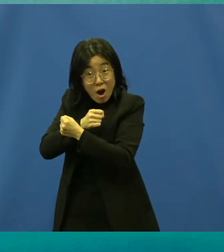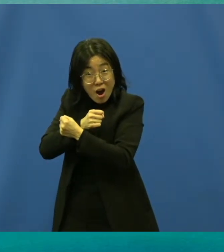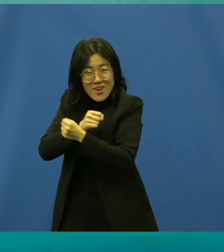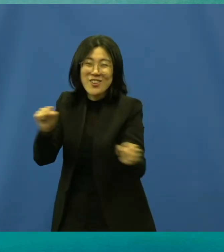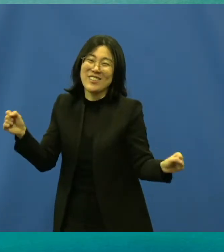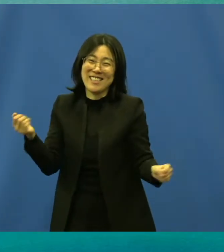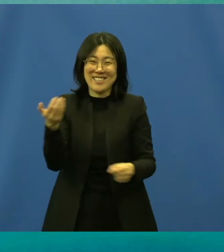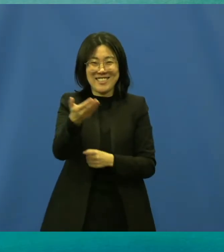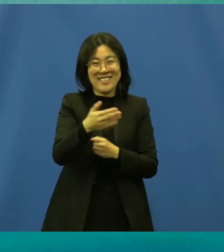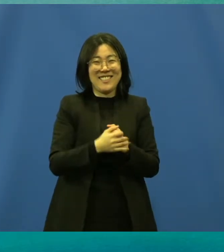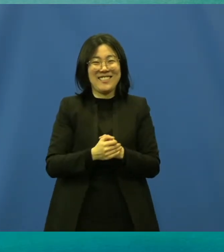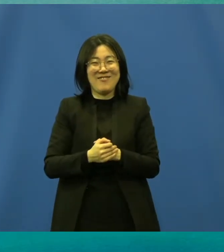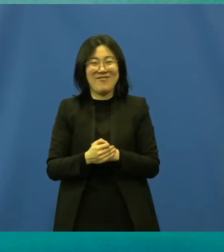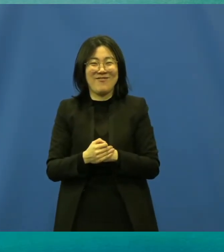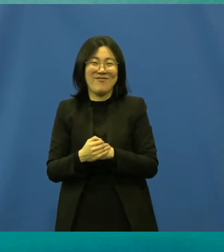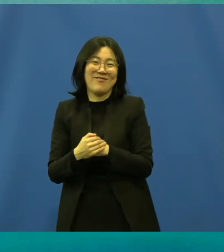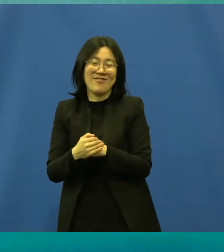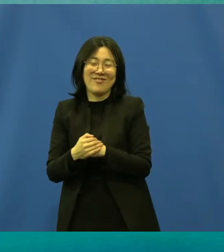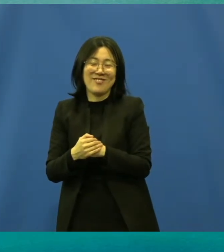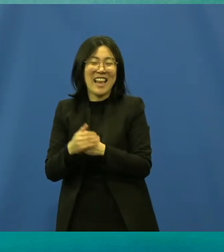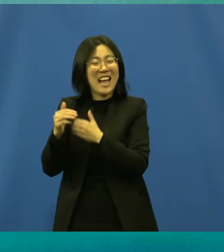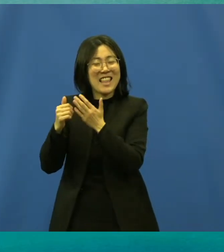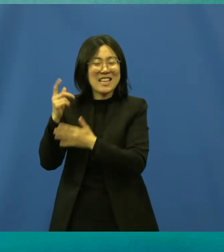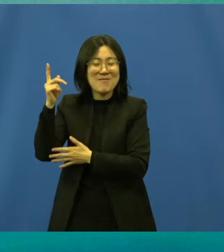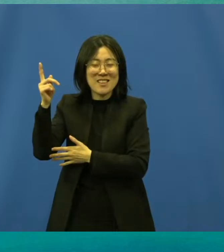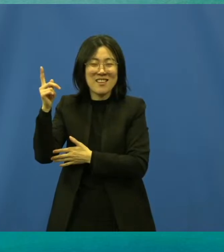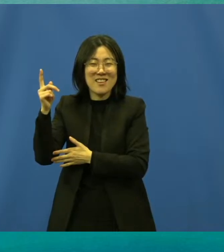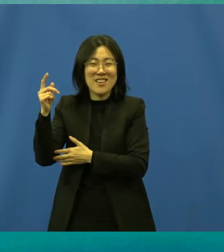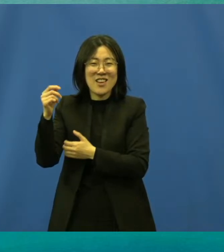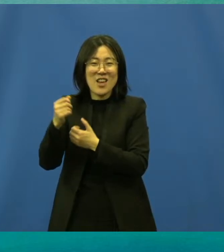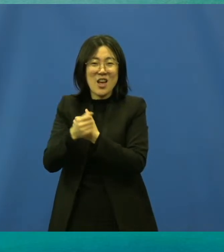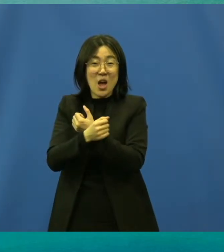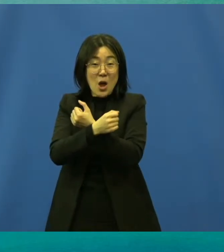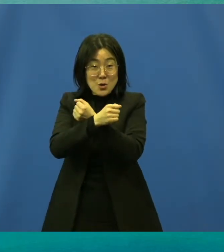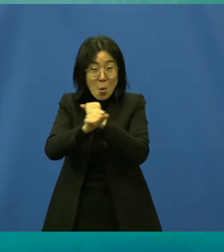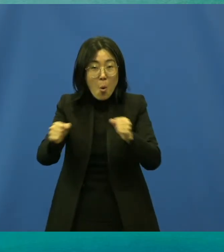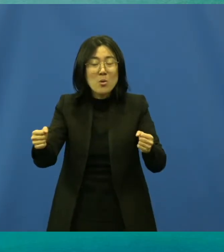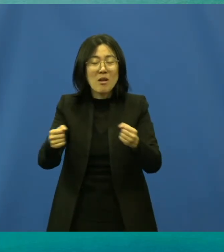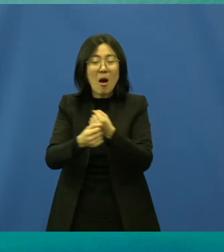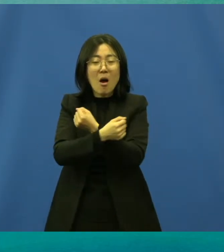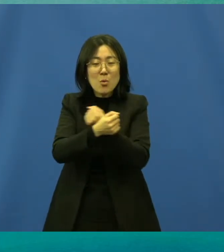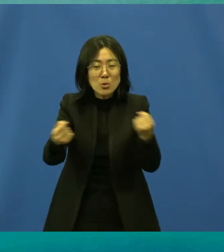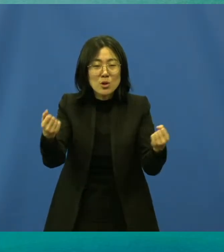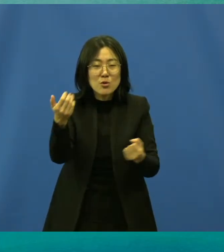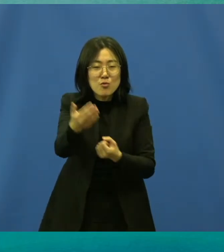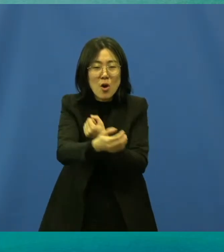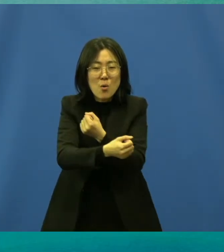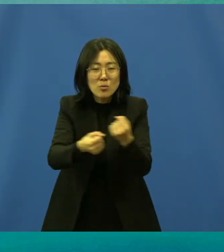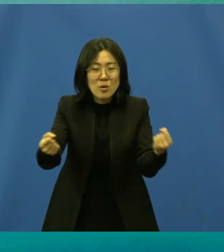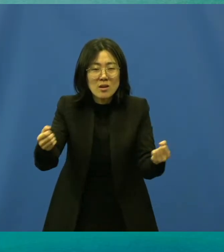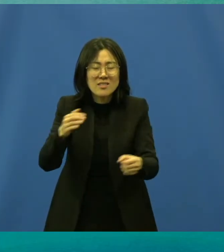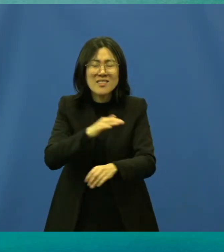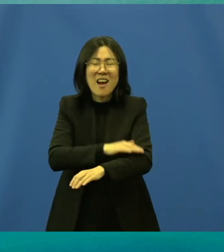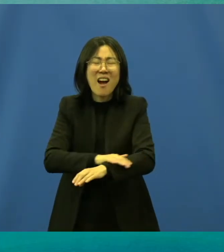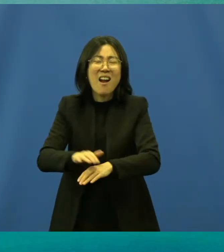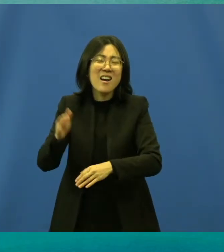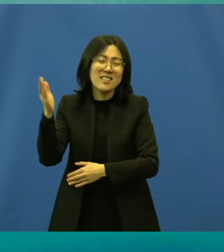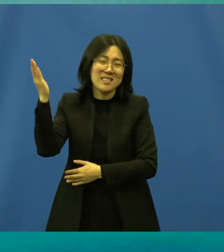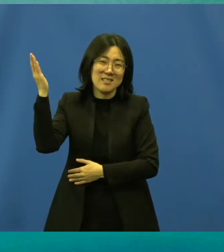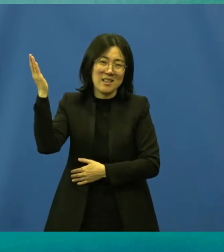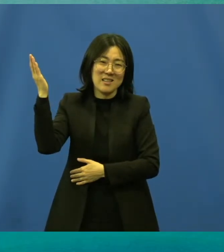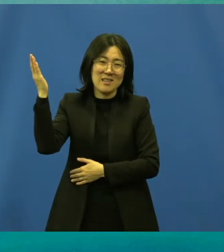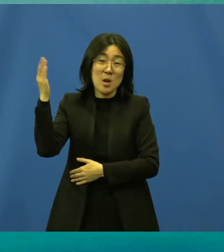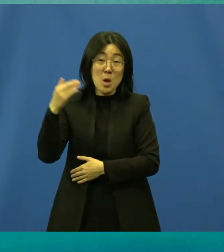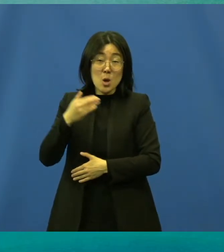우리 하나님은 용서에 인색하신 분이 아닙니다. 우리를 용서하고